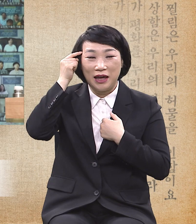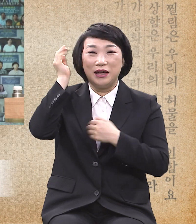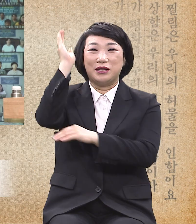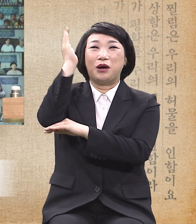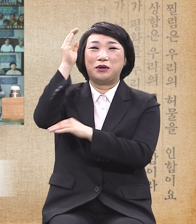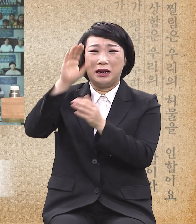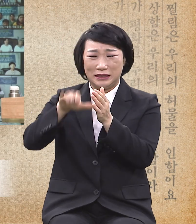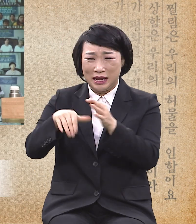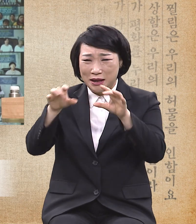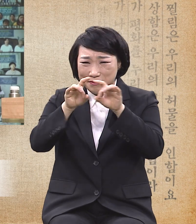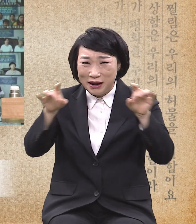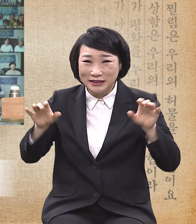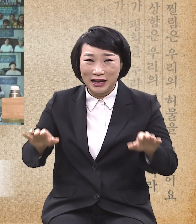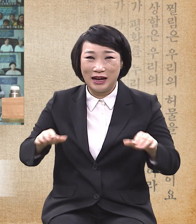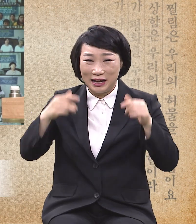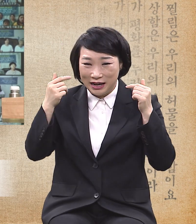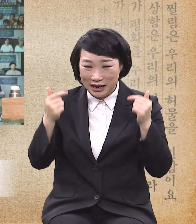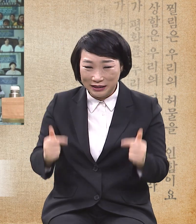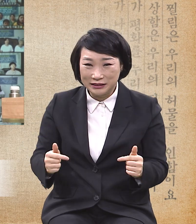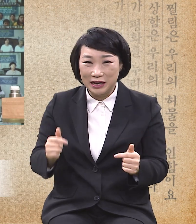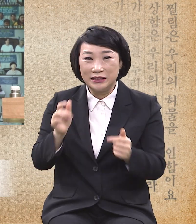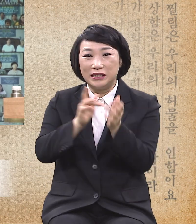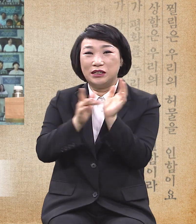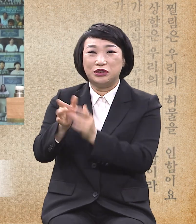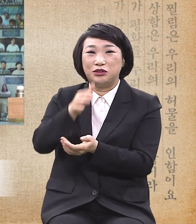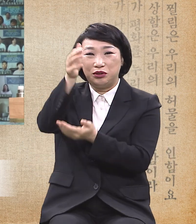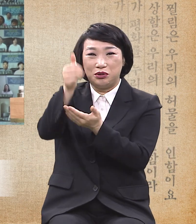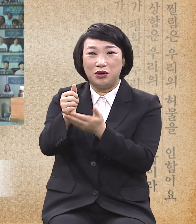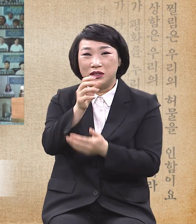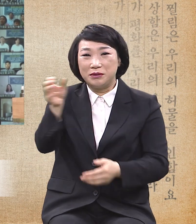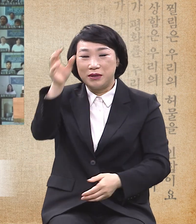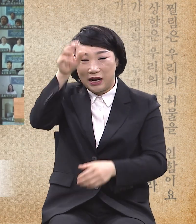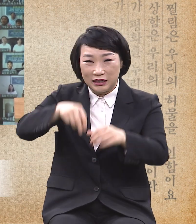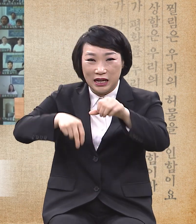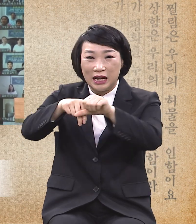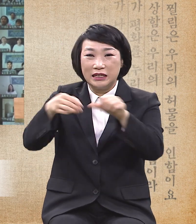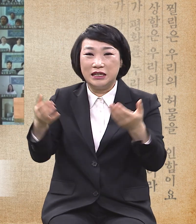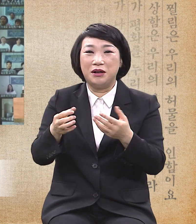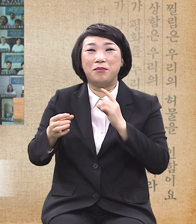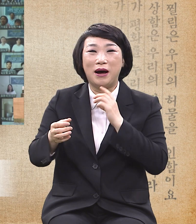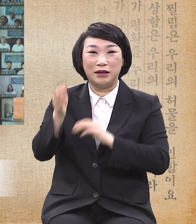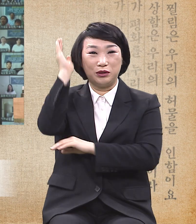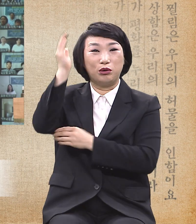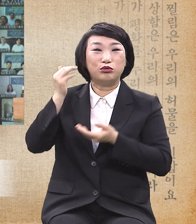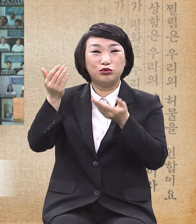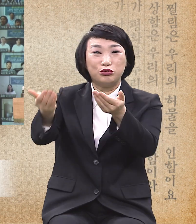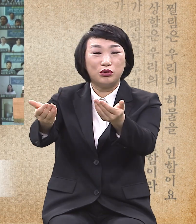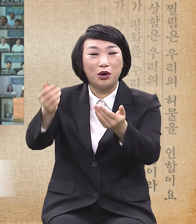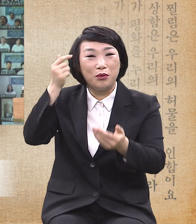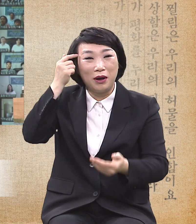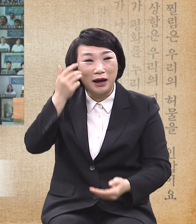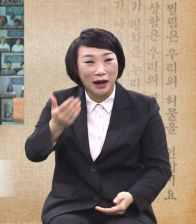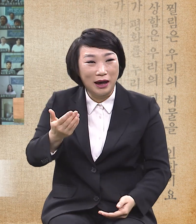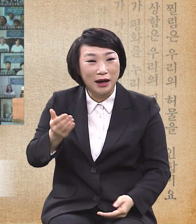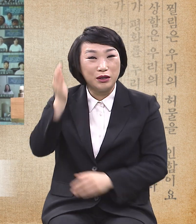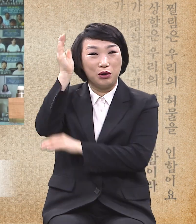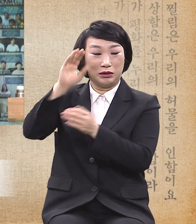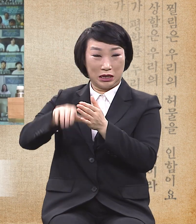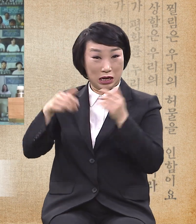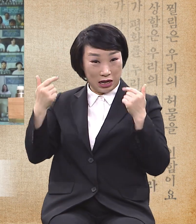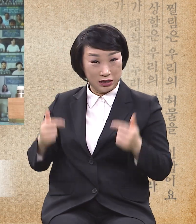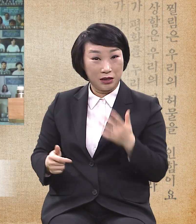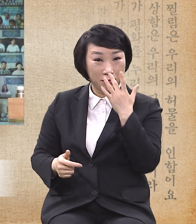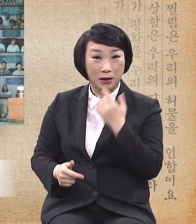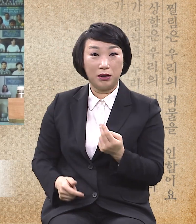설교할 때마다 예수의 십자가의 사건을 말할까요? 설교할